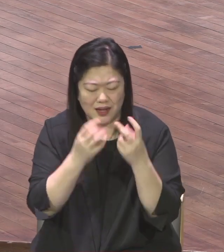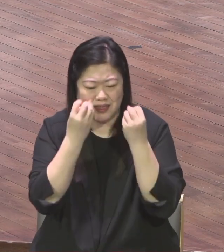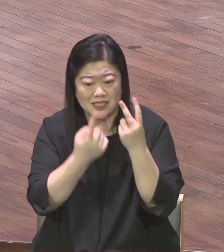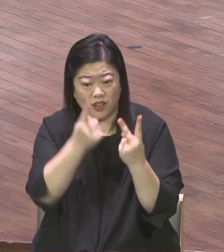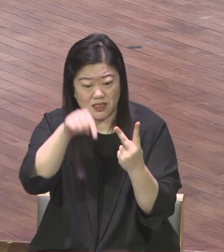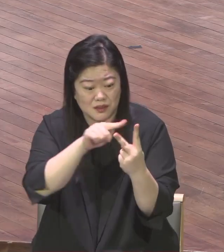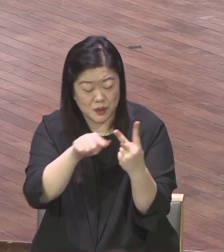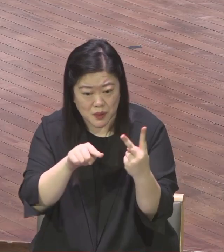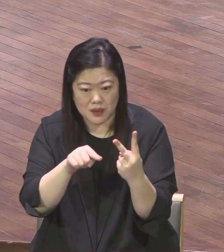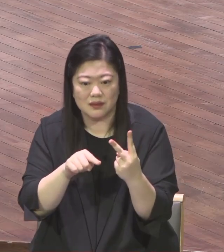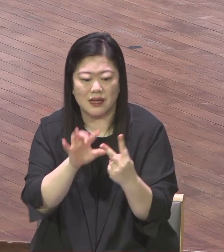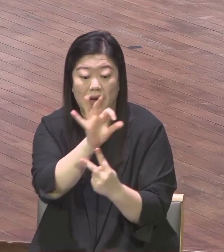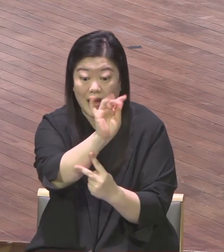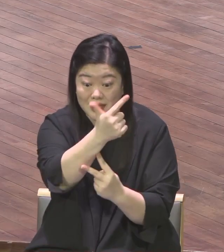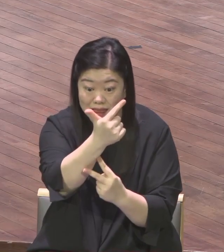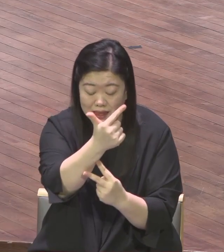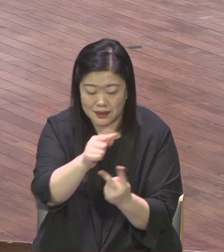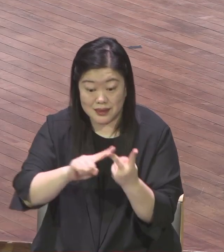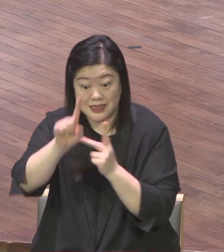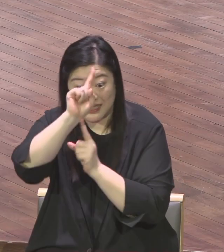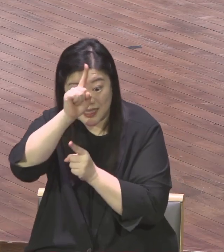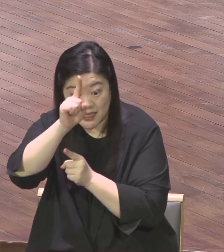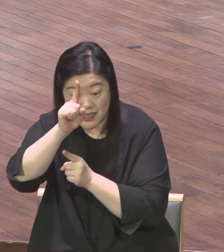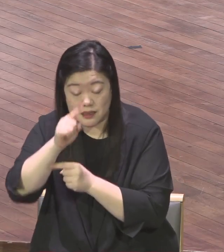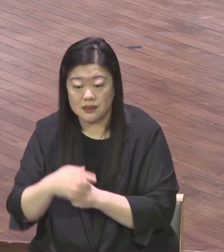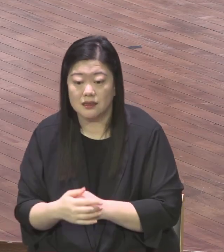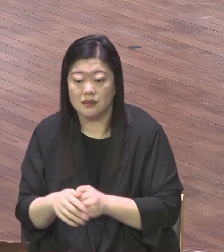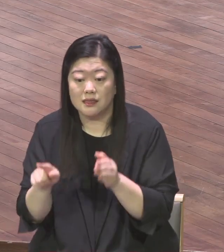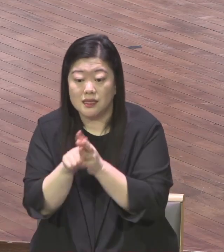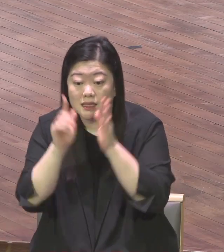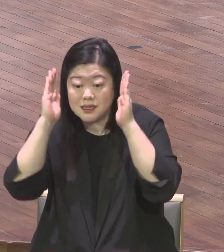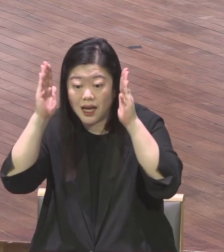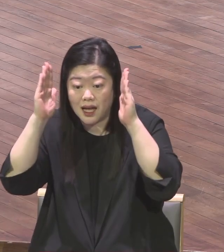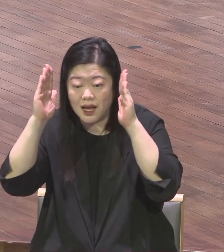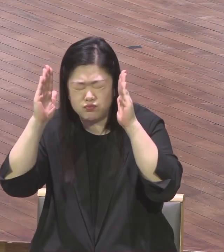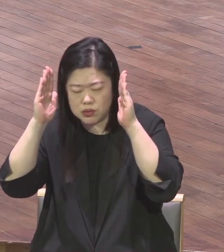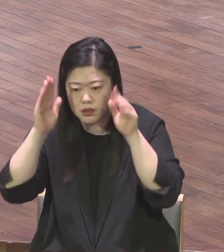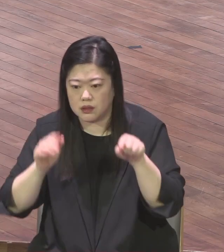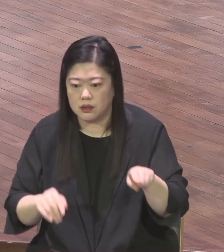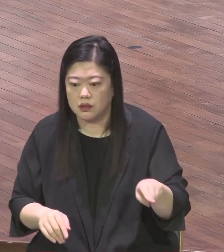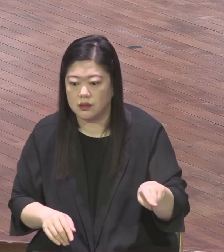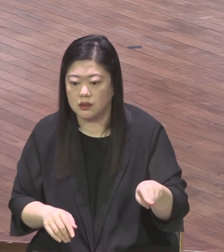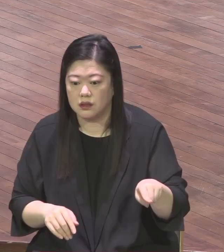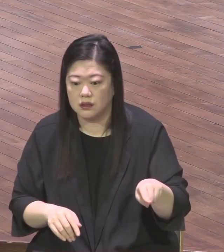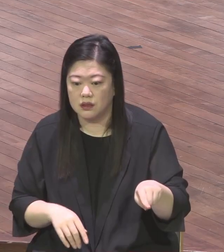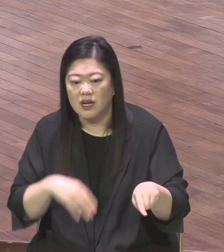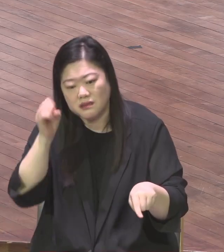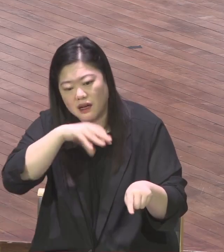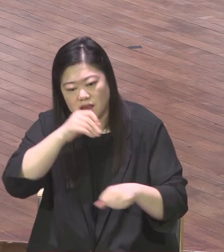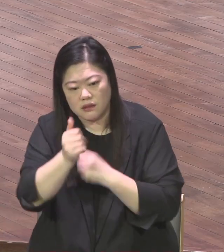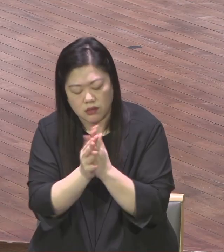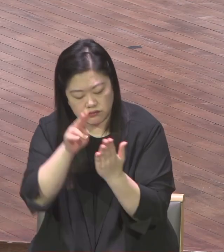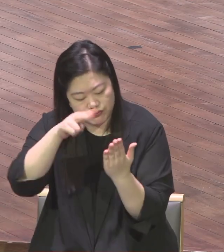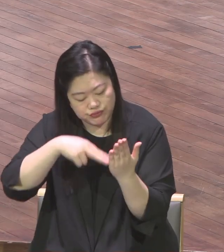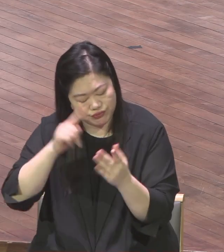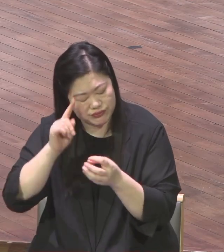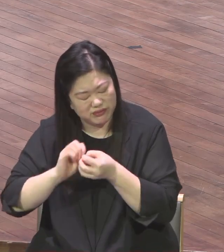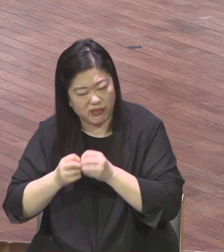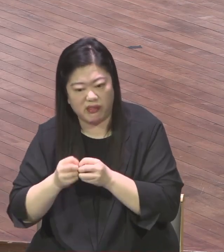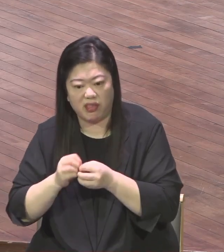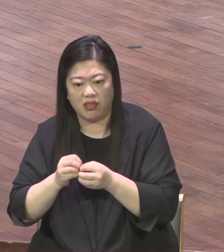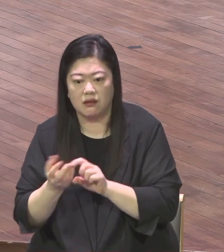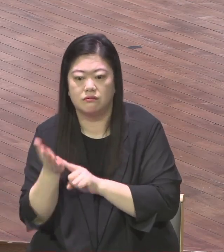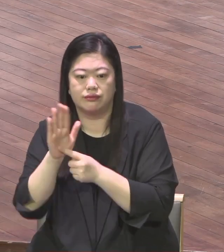신학을 한 적이 없어요. 이 사람들은 그냥 혼자 어디 산에 가서 하다가 뭐 받았어요.